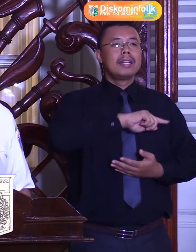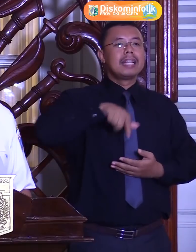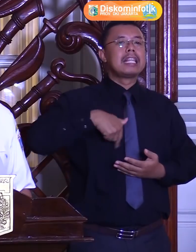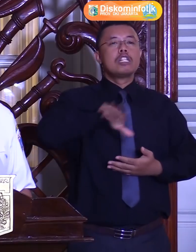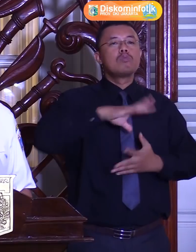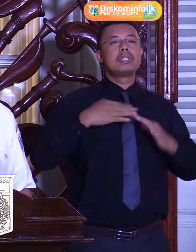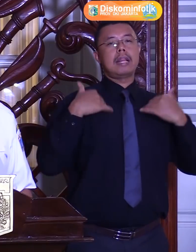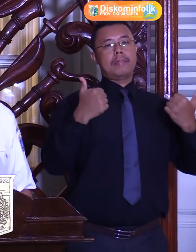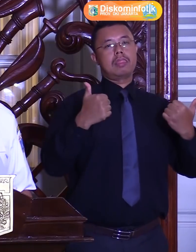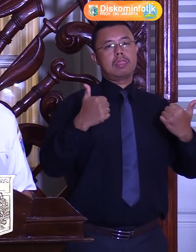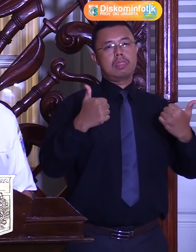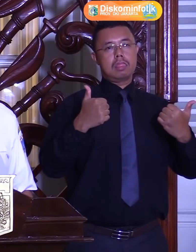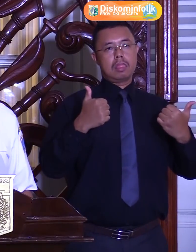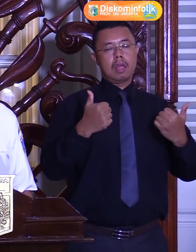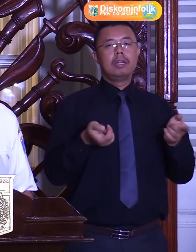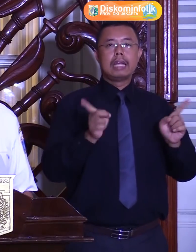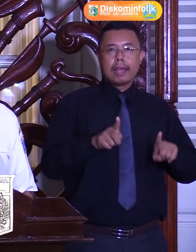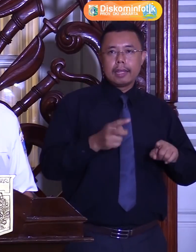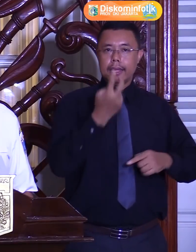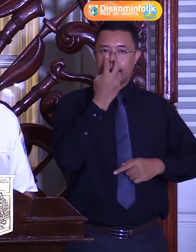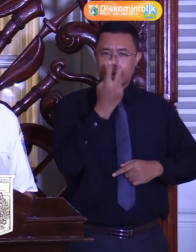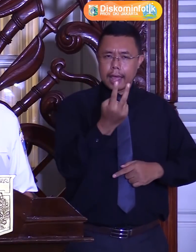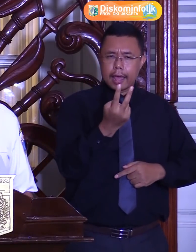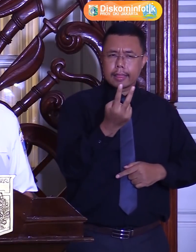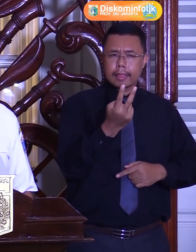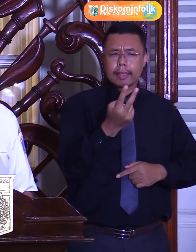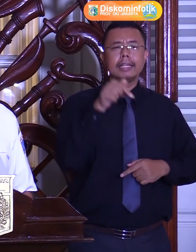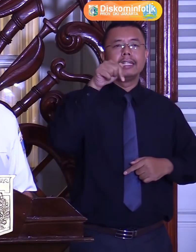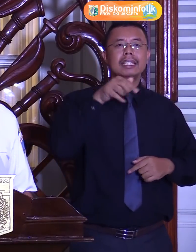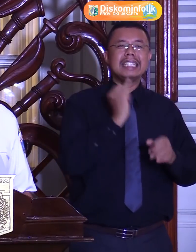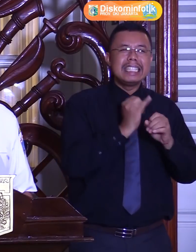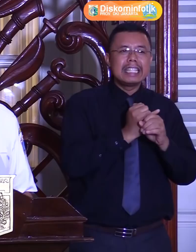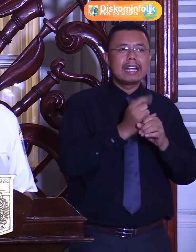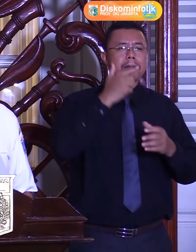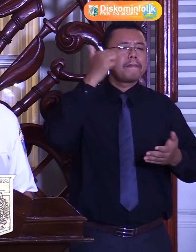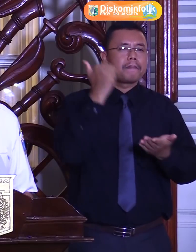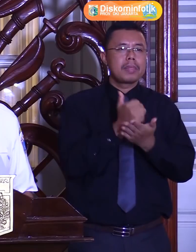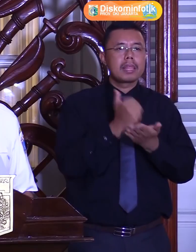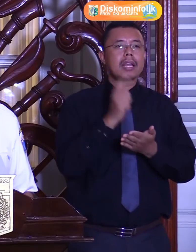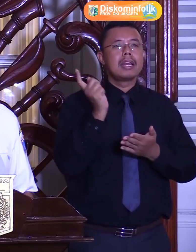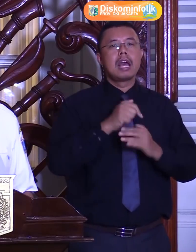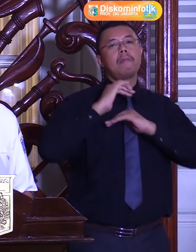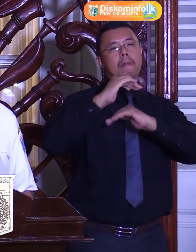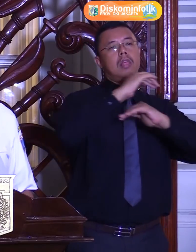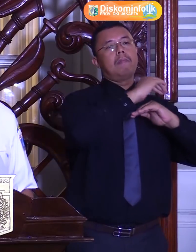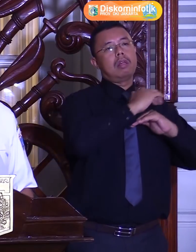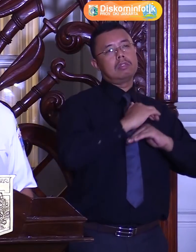bisa selamat. Jadi lihatlah inti utama dari pembatasan